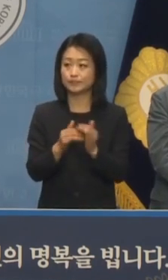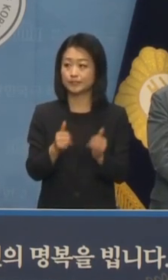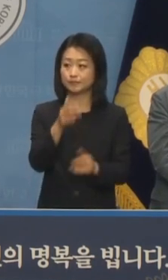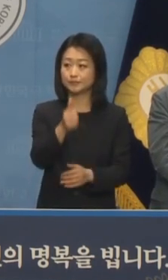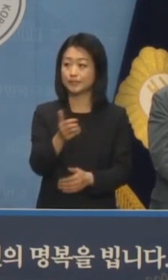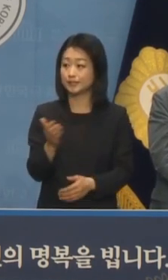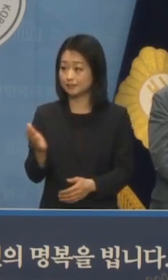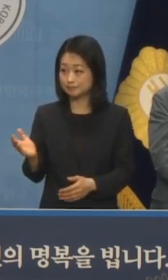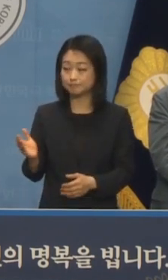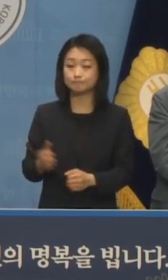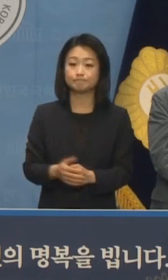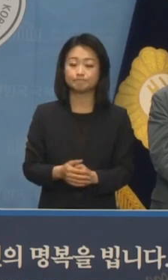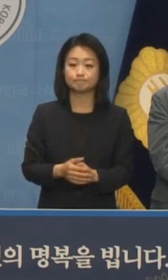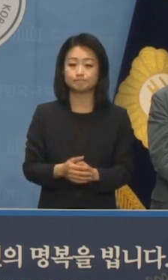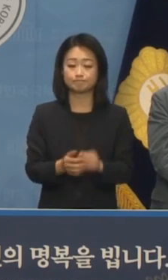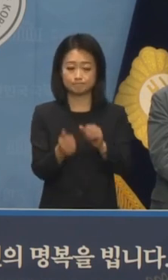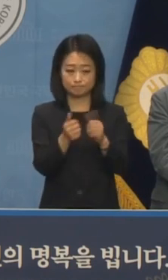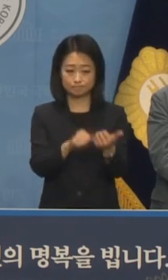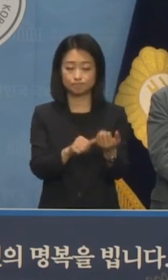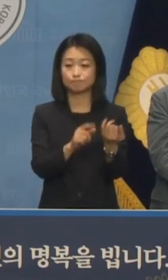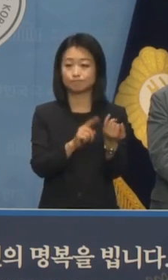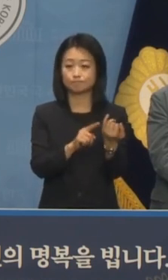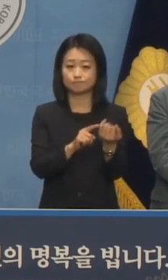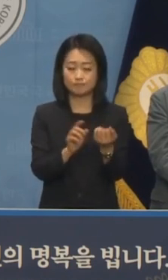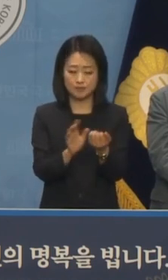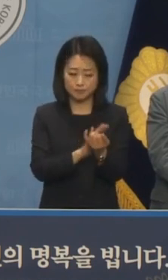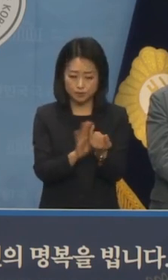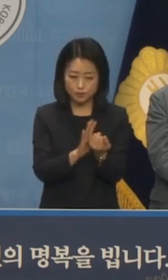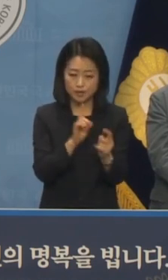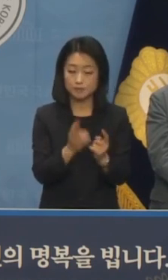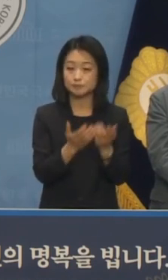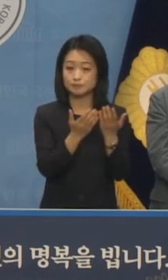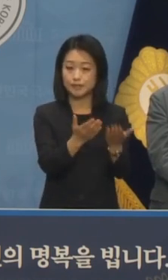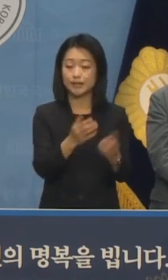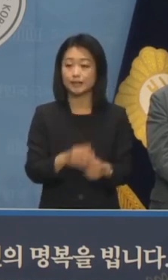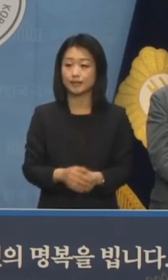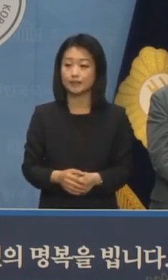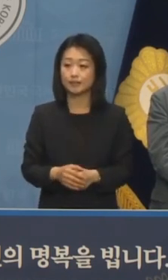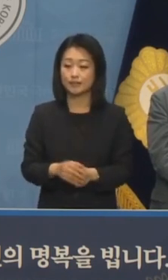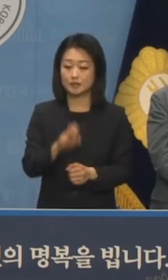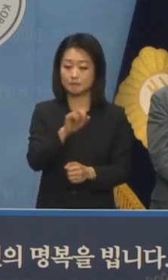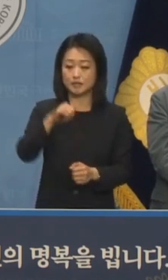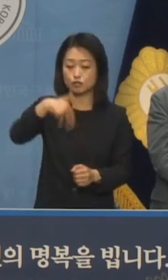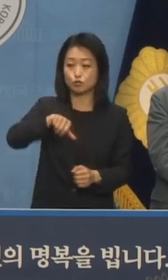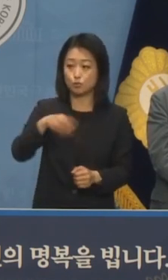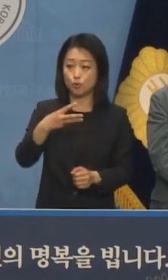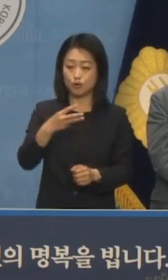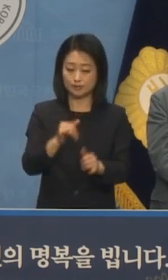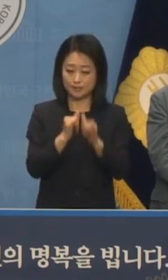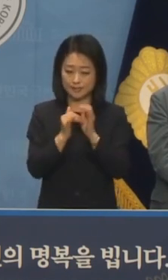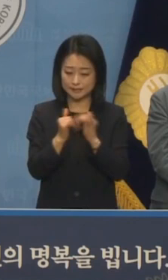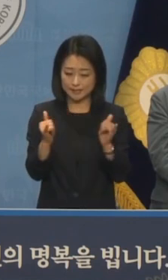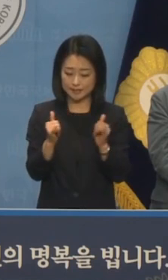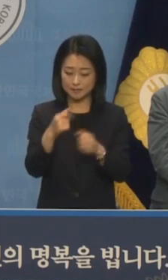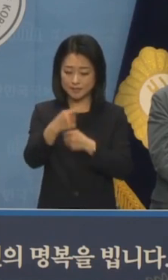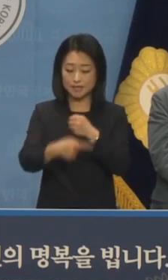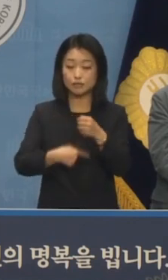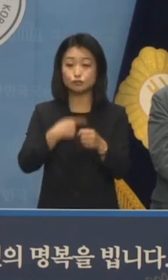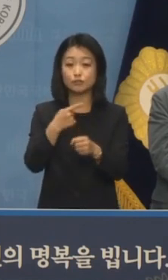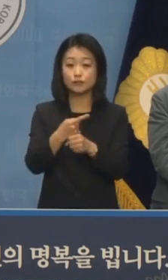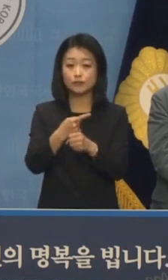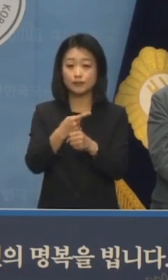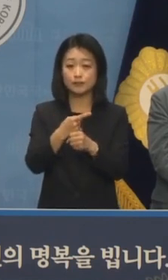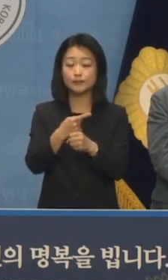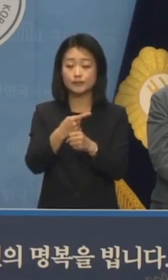빕니다. 인천의 희생자들이 일주기 추모를 마무리하기도 전에 또 희생자가